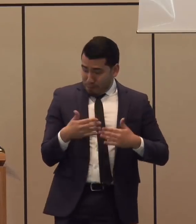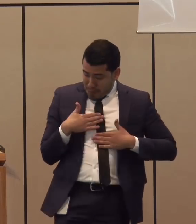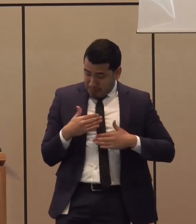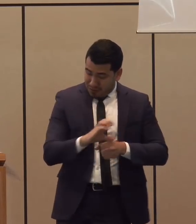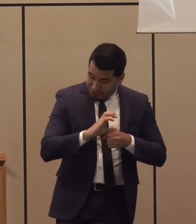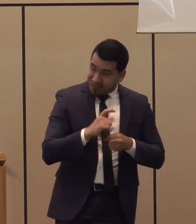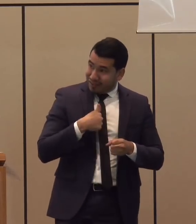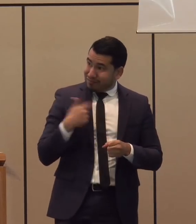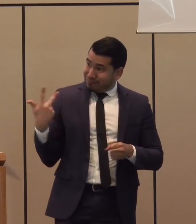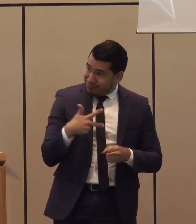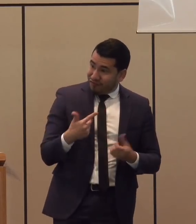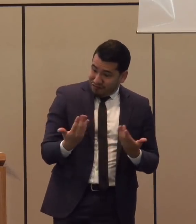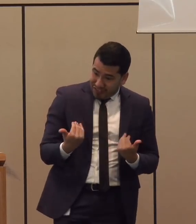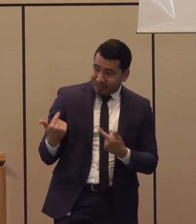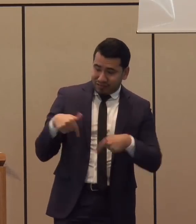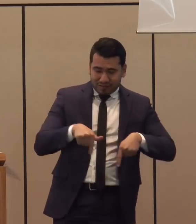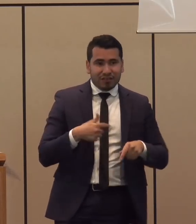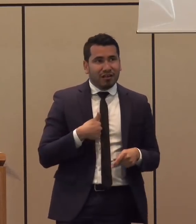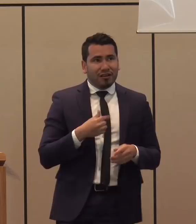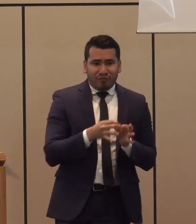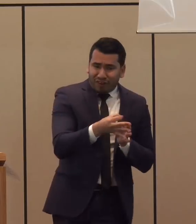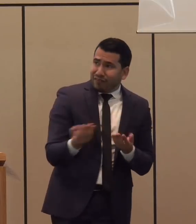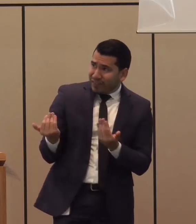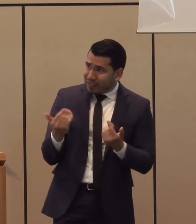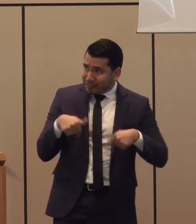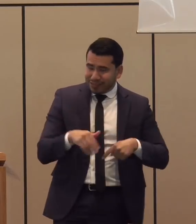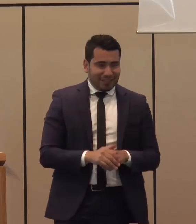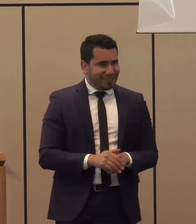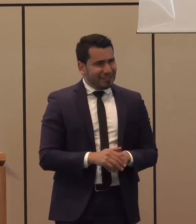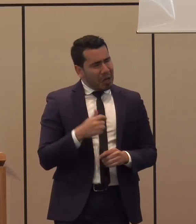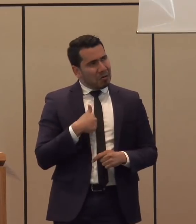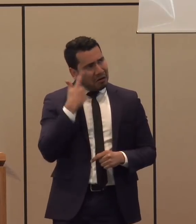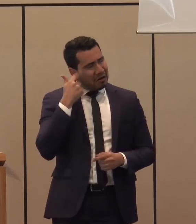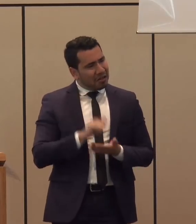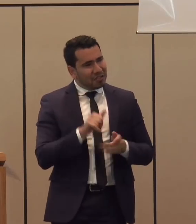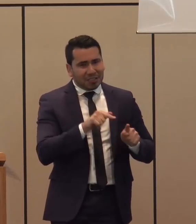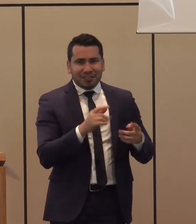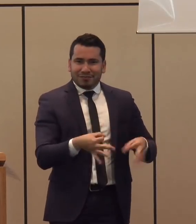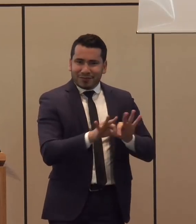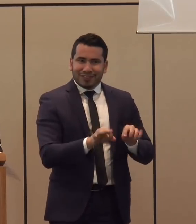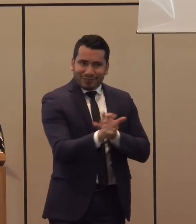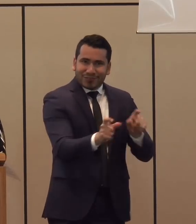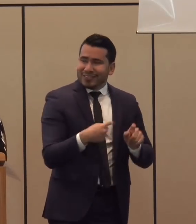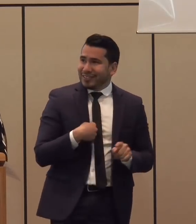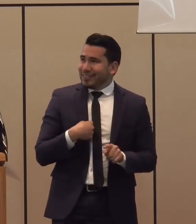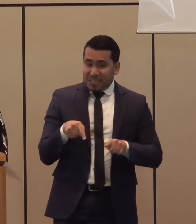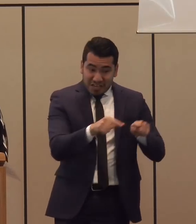señal es que la gente quiera trabajar y quiera demostrar que puede ser parte de estas rutas turísticas